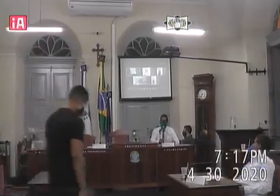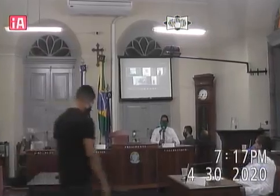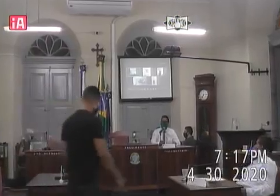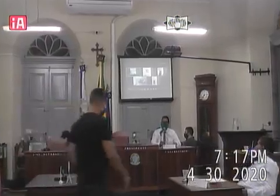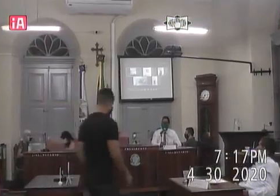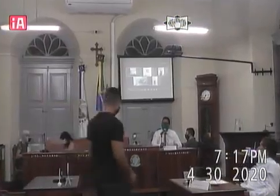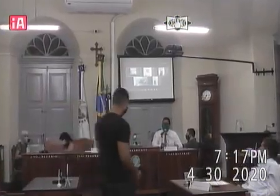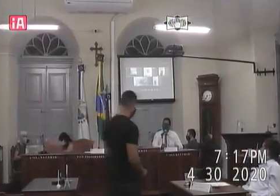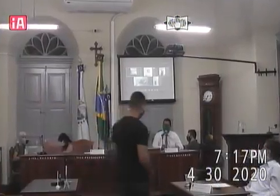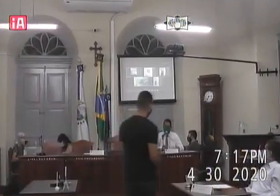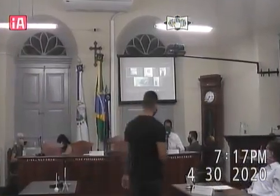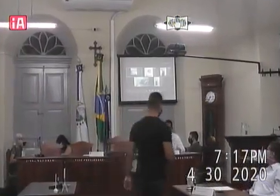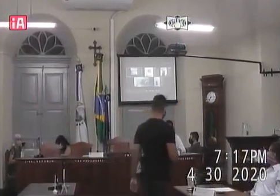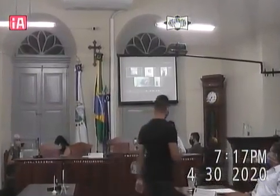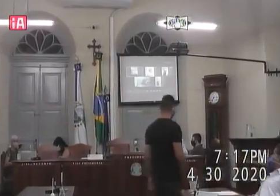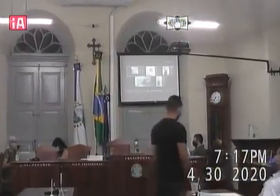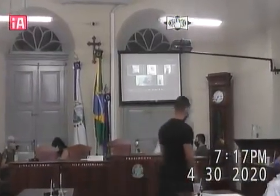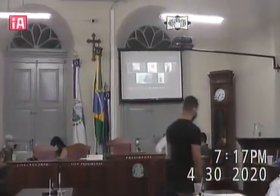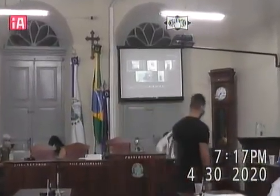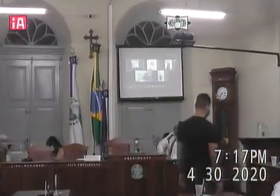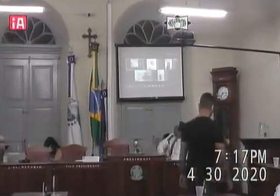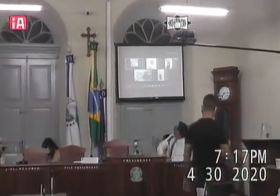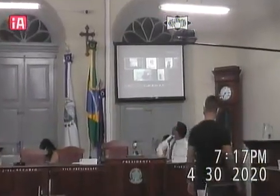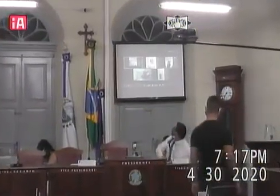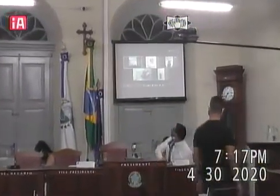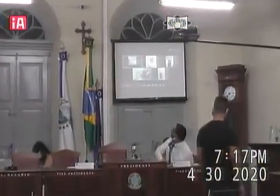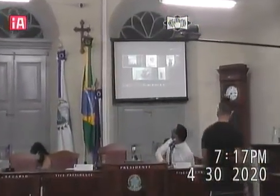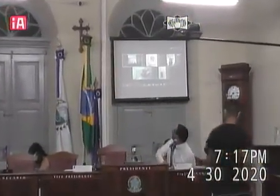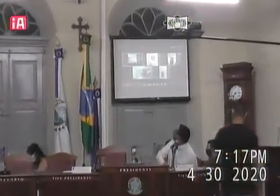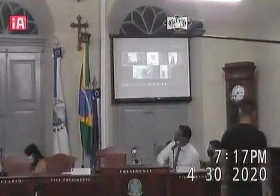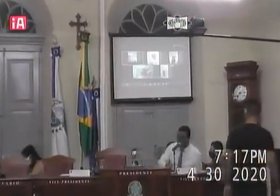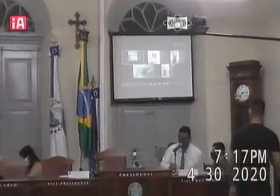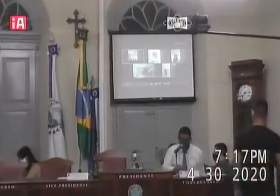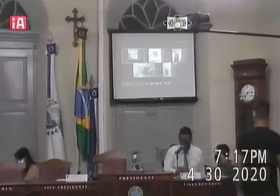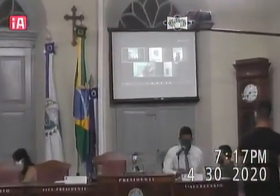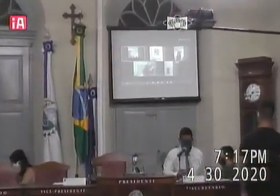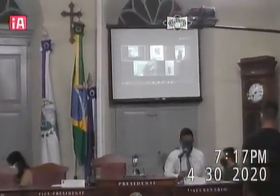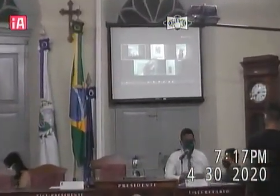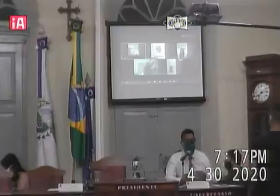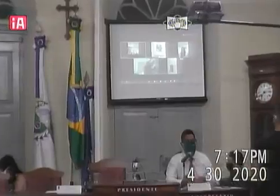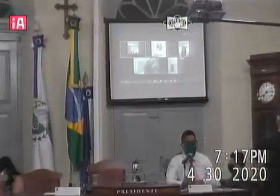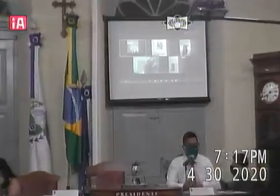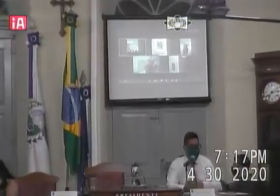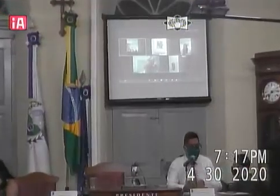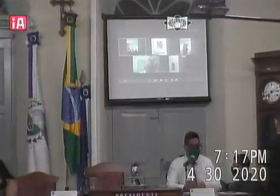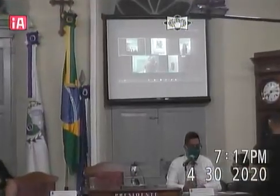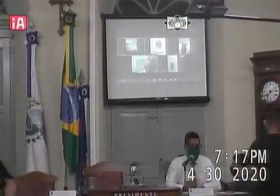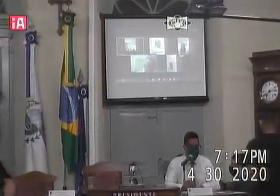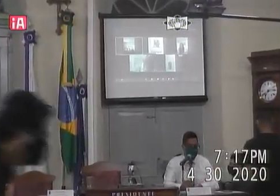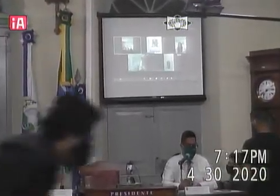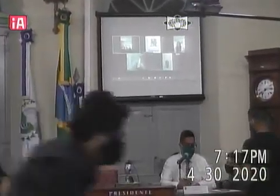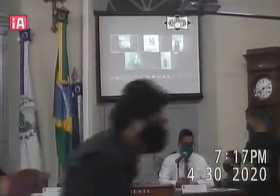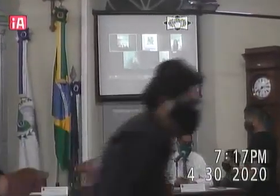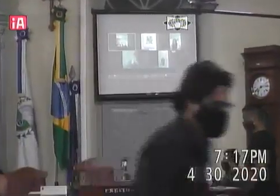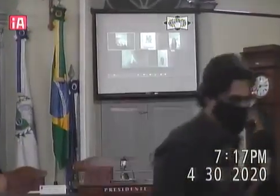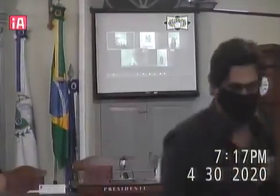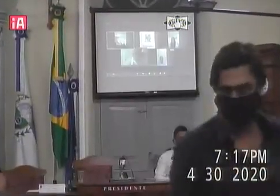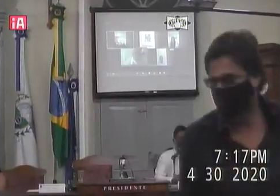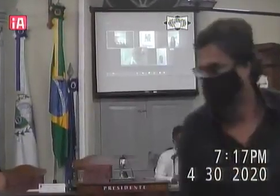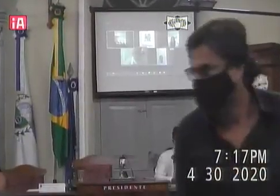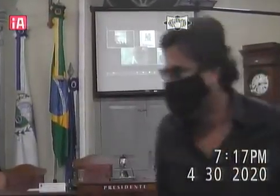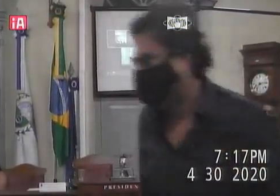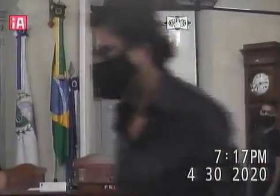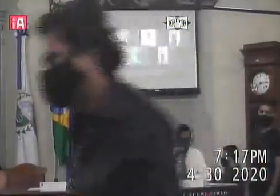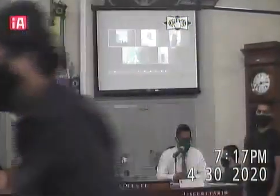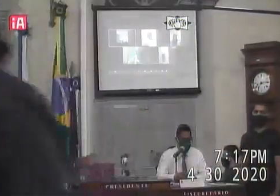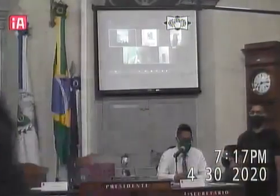com a sessão funcionando. Pedro está online? Porque na hora estava com problema técnico, doutor Saulo.